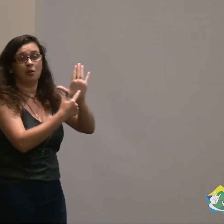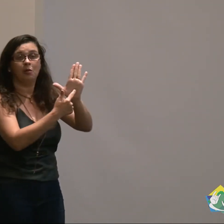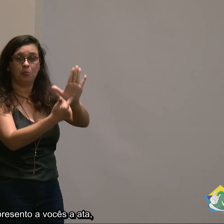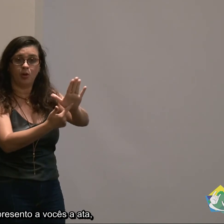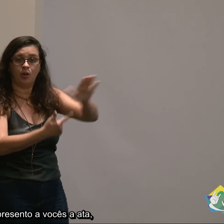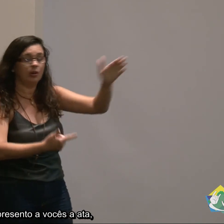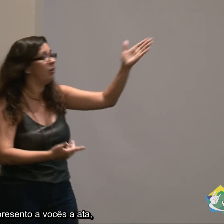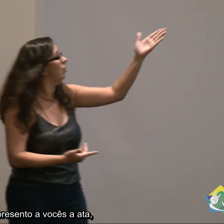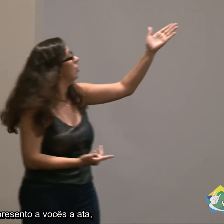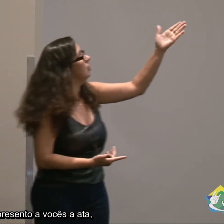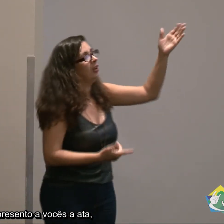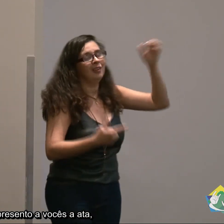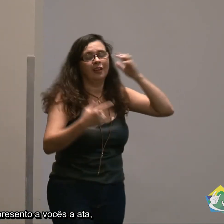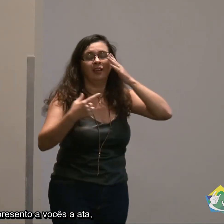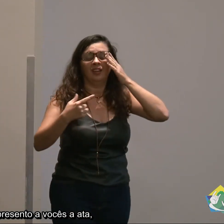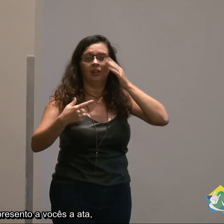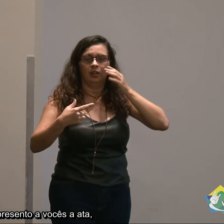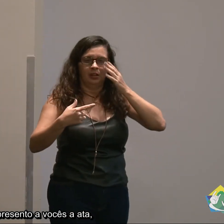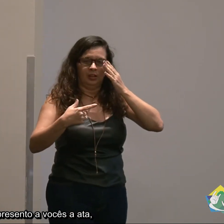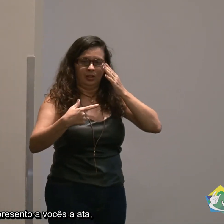e aí eu apresento a vocês a ata